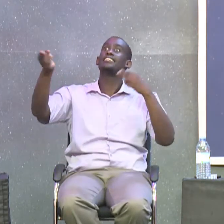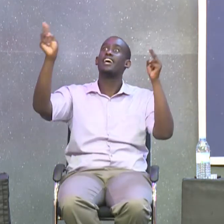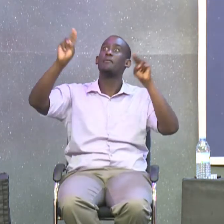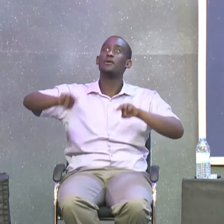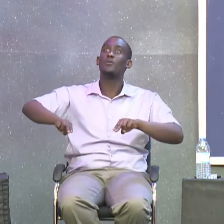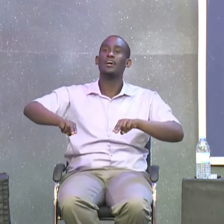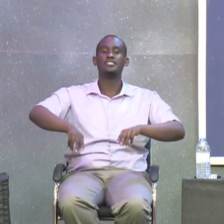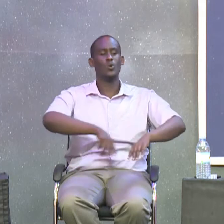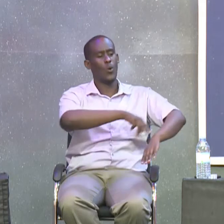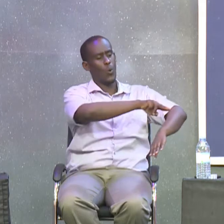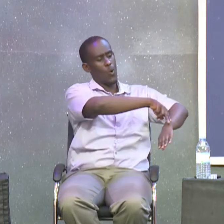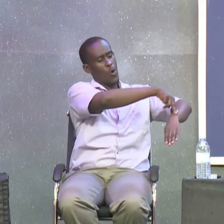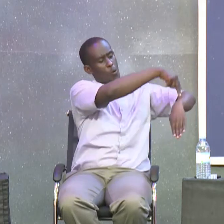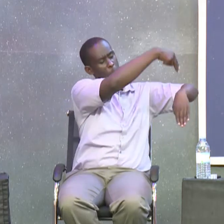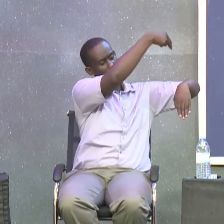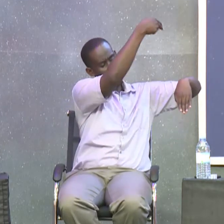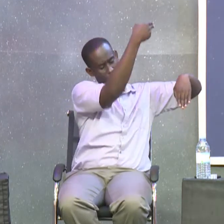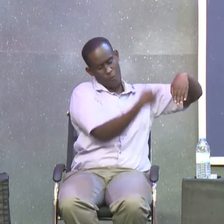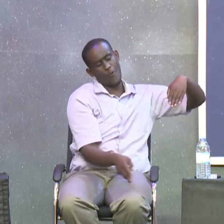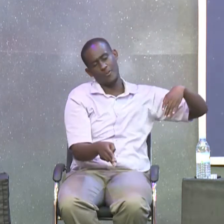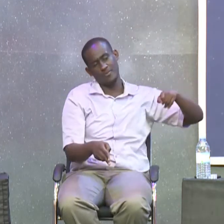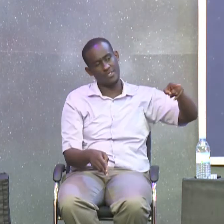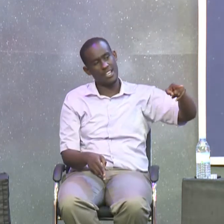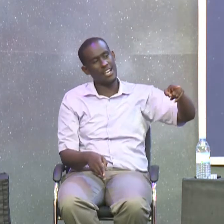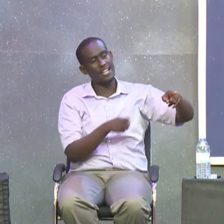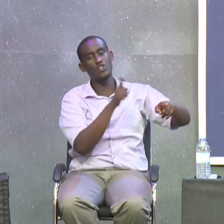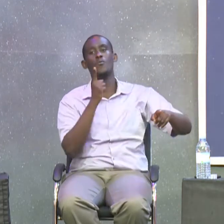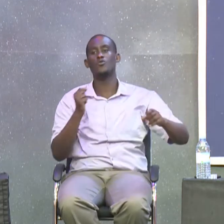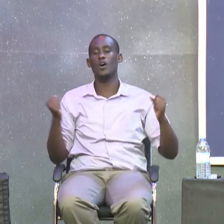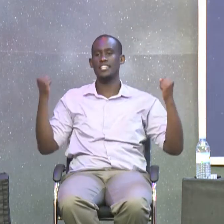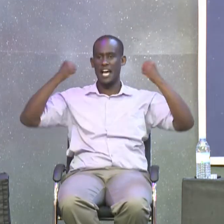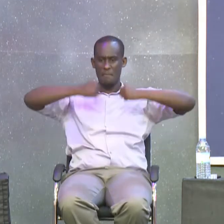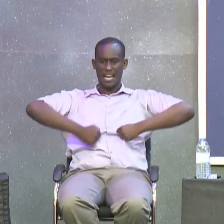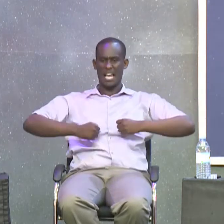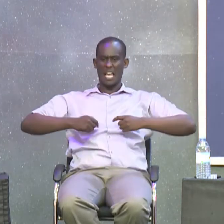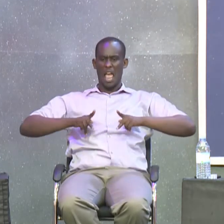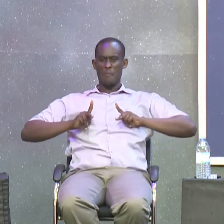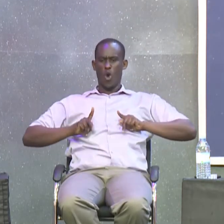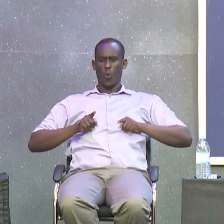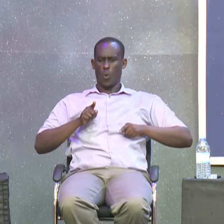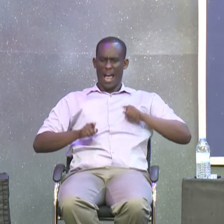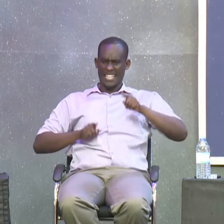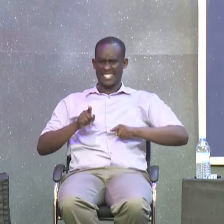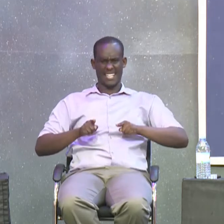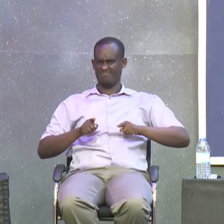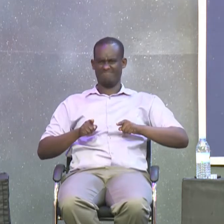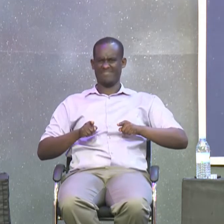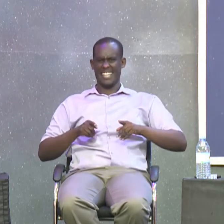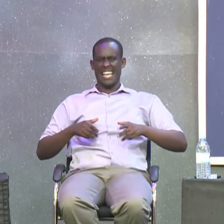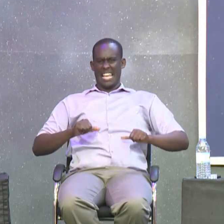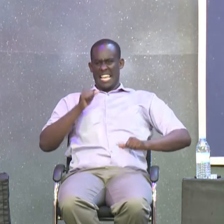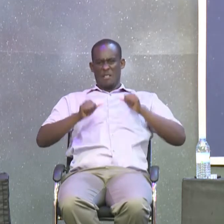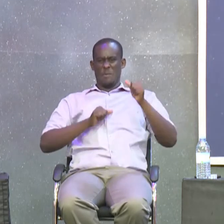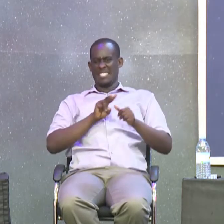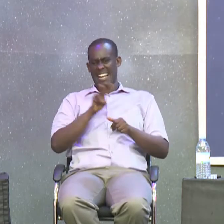n'ovuga gogolo bubi noga namala nedda ayambala ebyokunywalwanyisa teyenyumiririza ngaeyeyambula